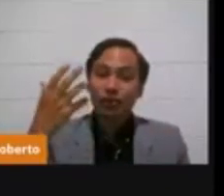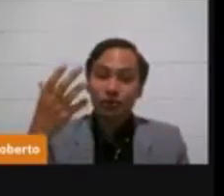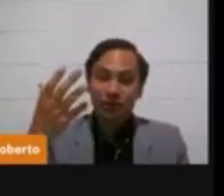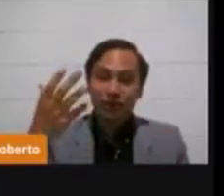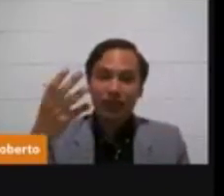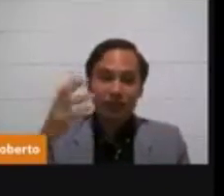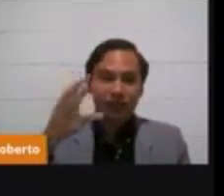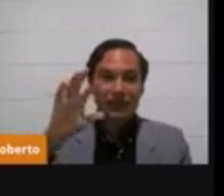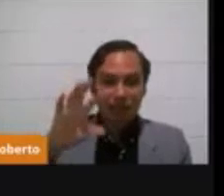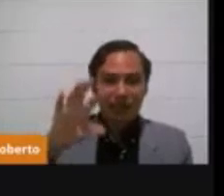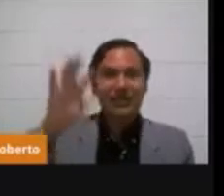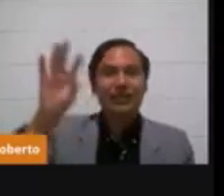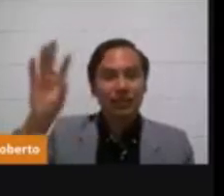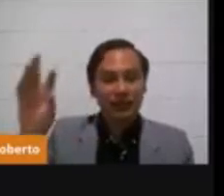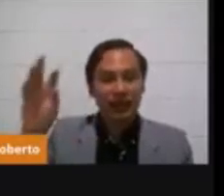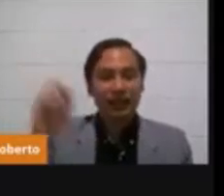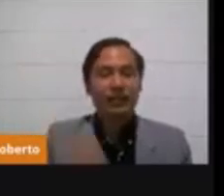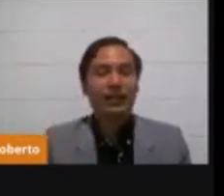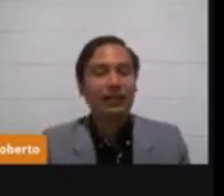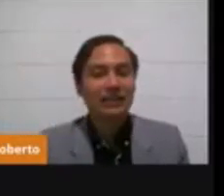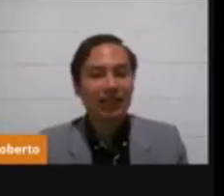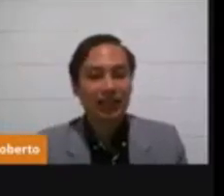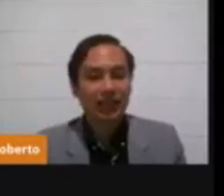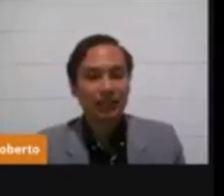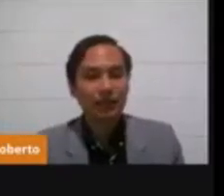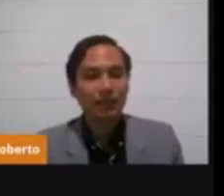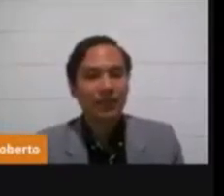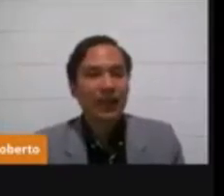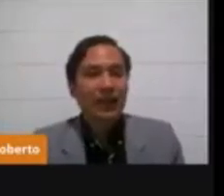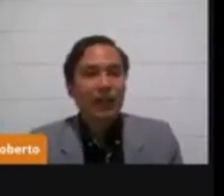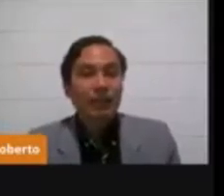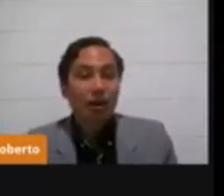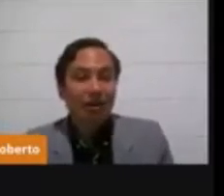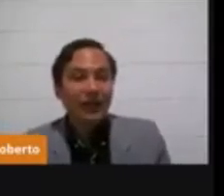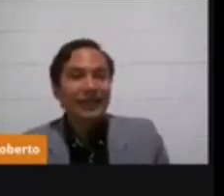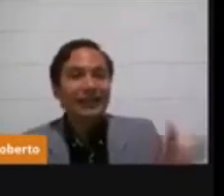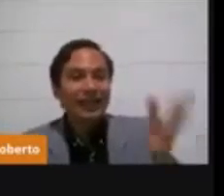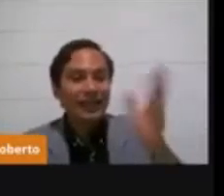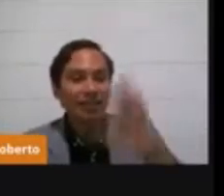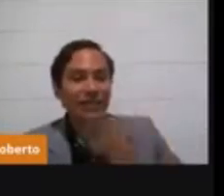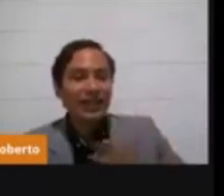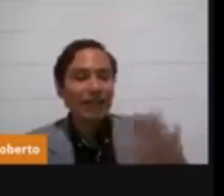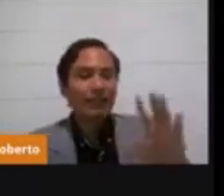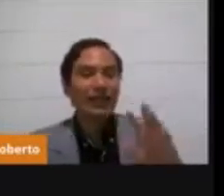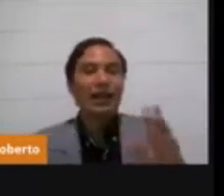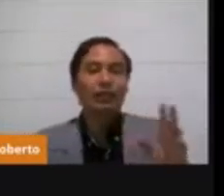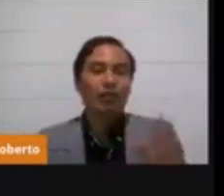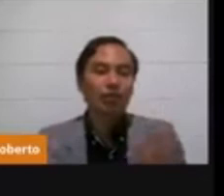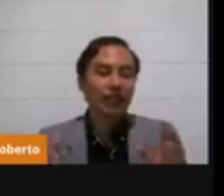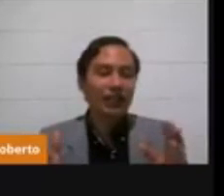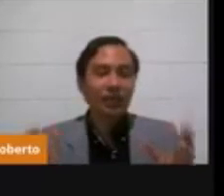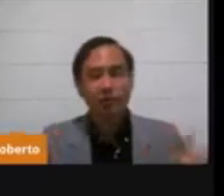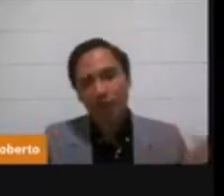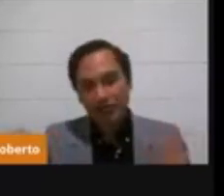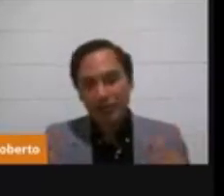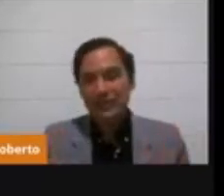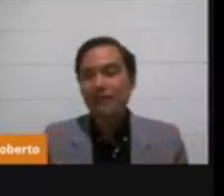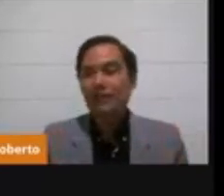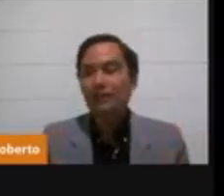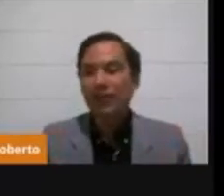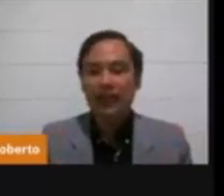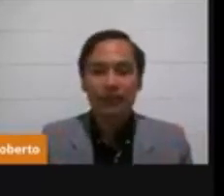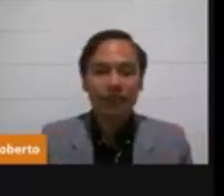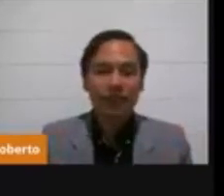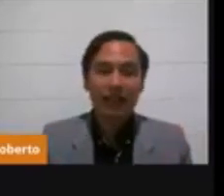una inclusión, sino que lo que estamos haciendo es segregando. Pero ahora, integración será algo como que digamos, bueno,